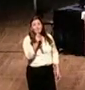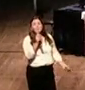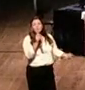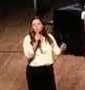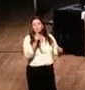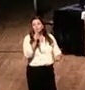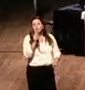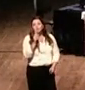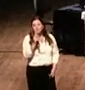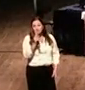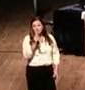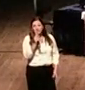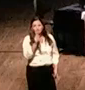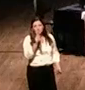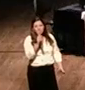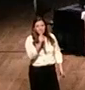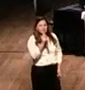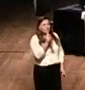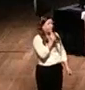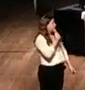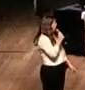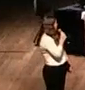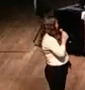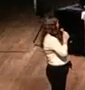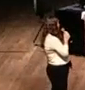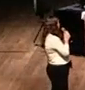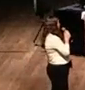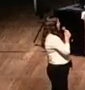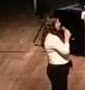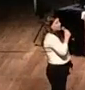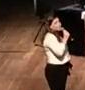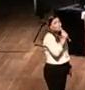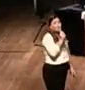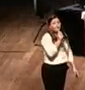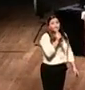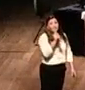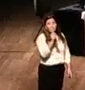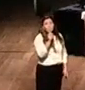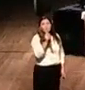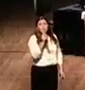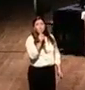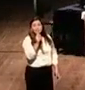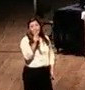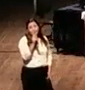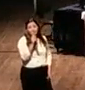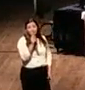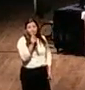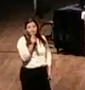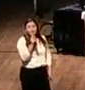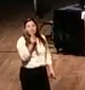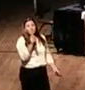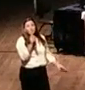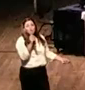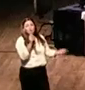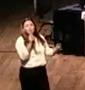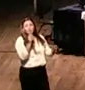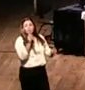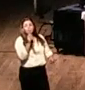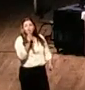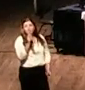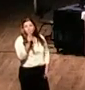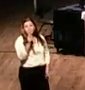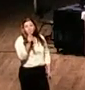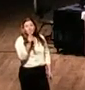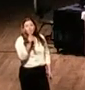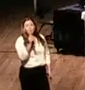dentro do ivisa que a vigilância sanitária a gente também tem uma gestão técnica Então a gente tem